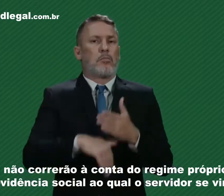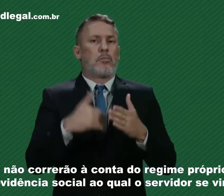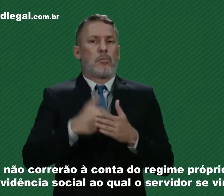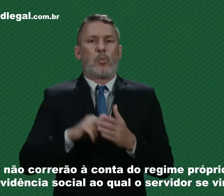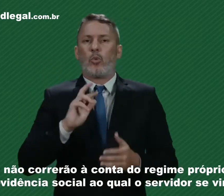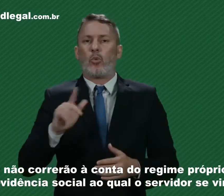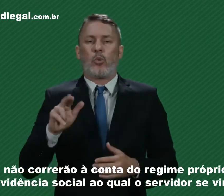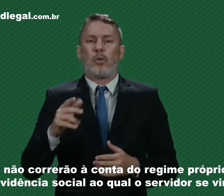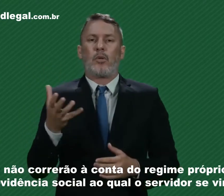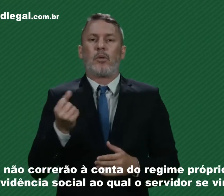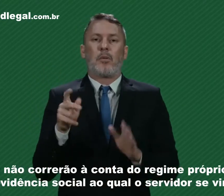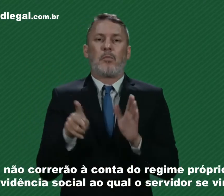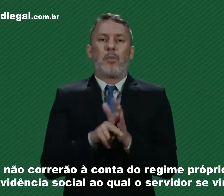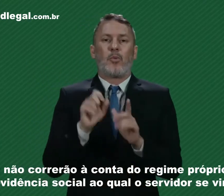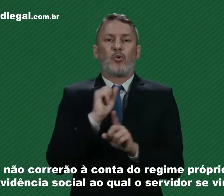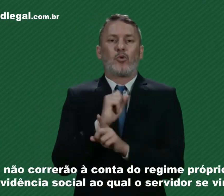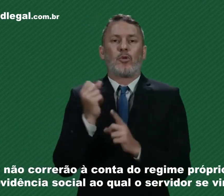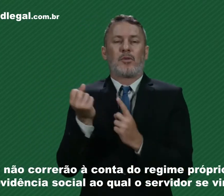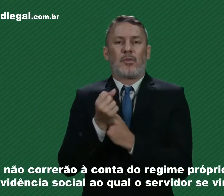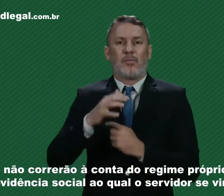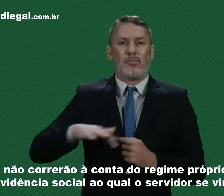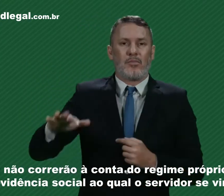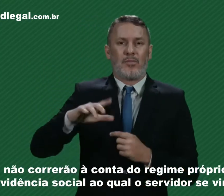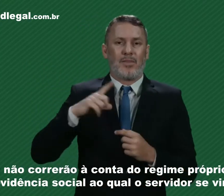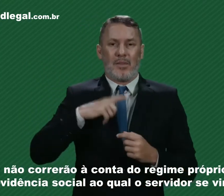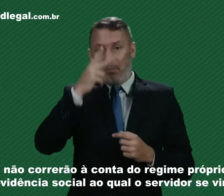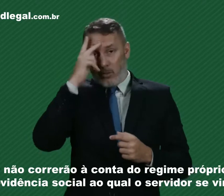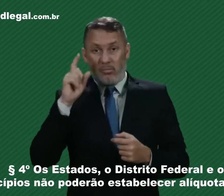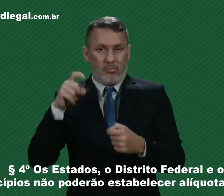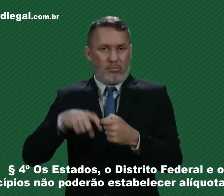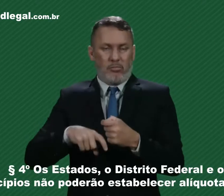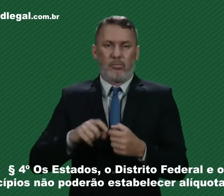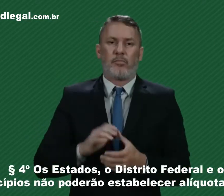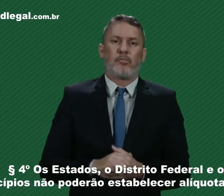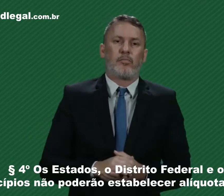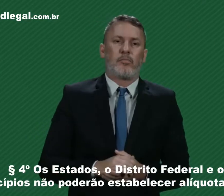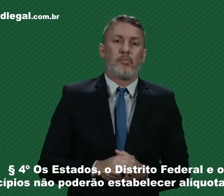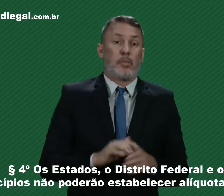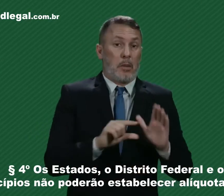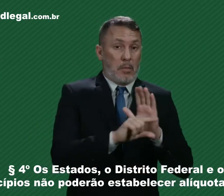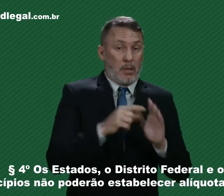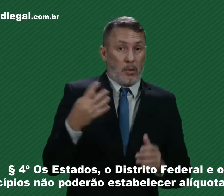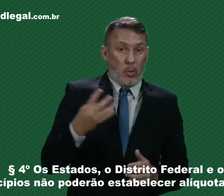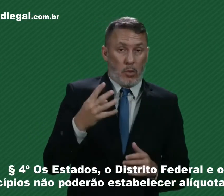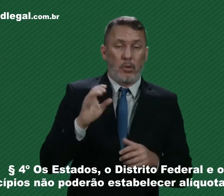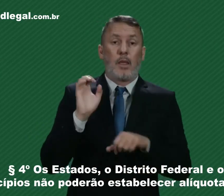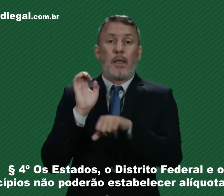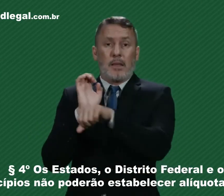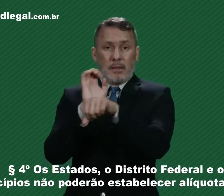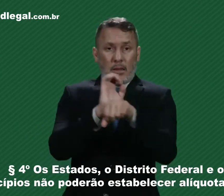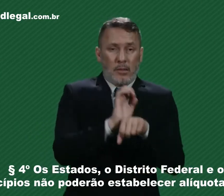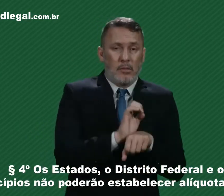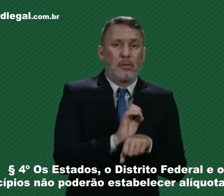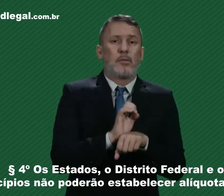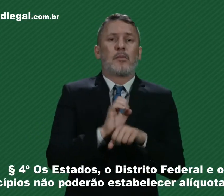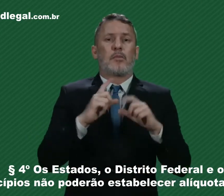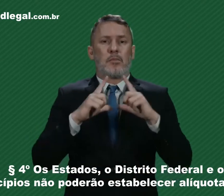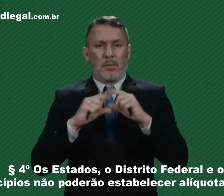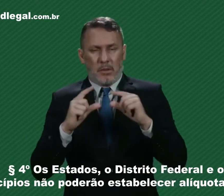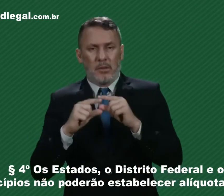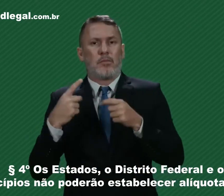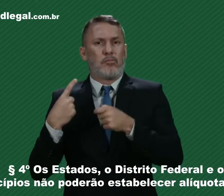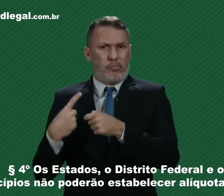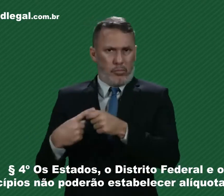de previdência social ao qual o servidor se vincula. Parágrafo 4º. Os estados, o Distrito Federal